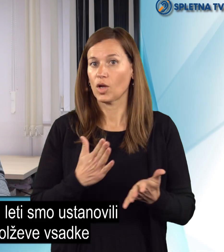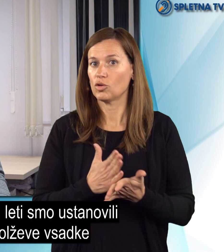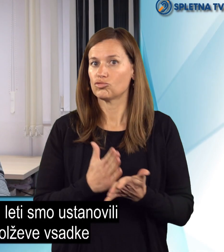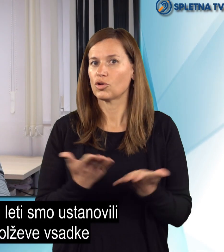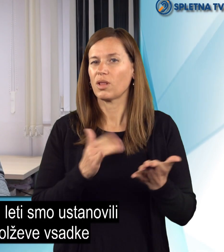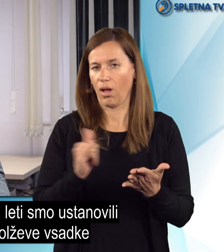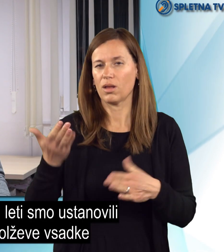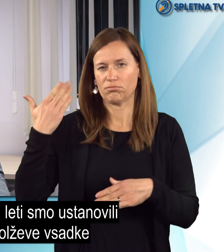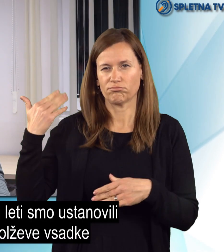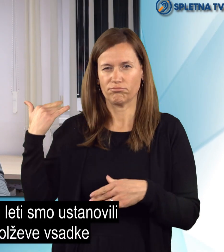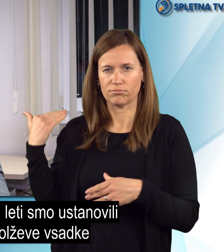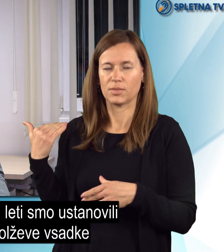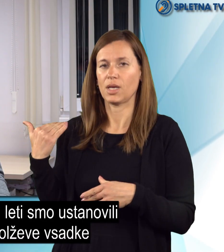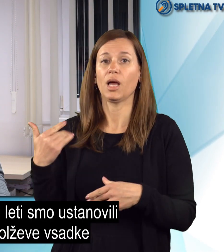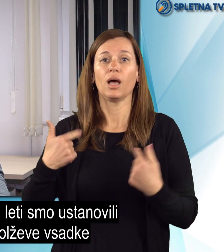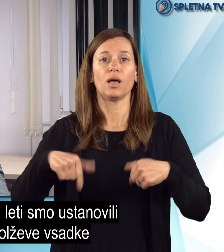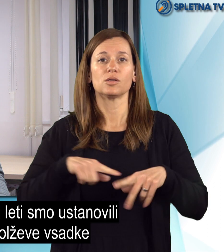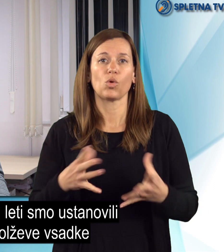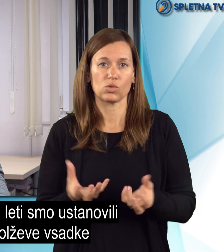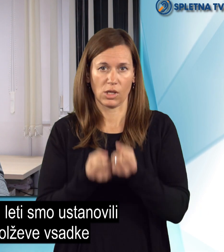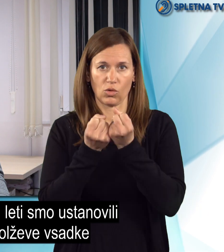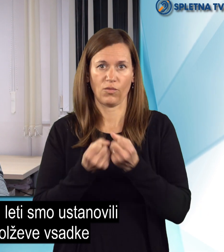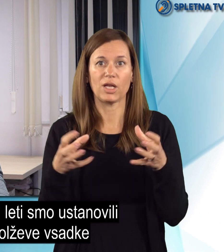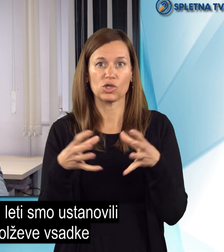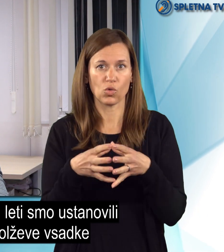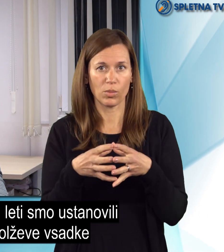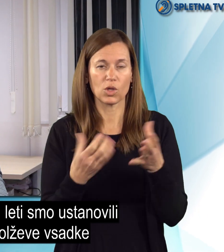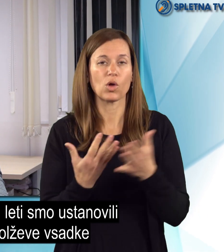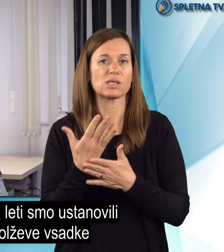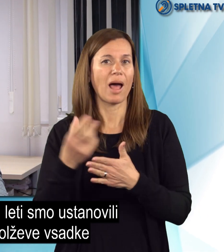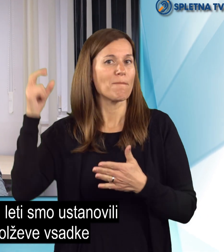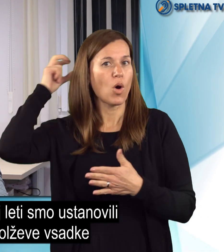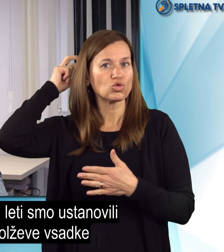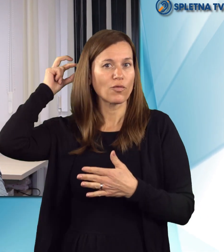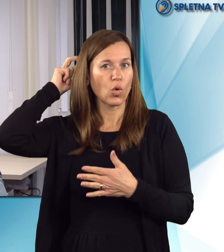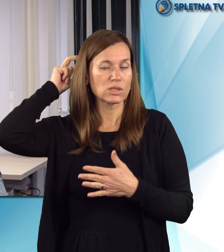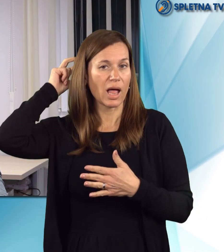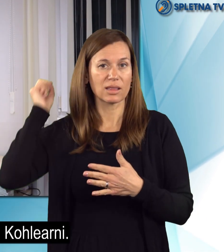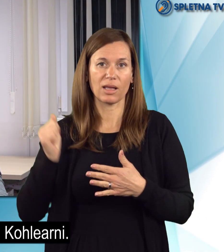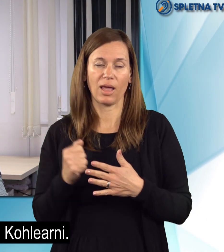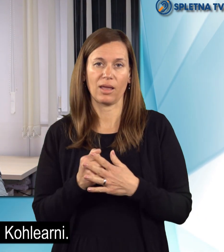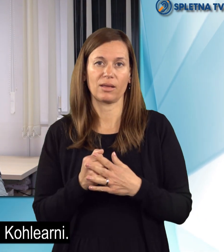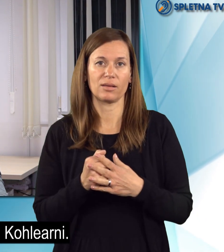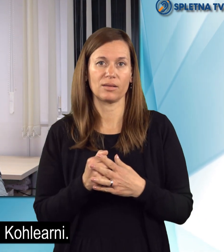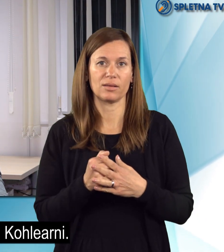Že kar nekaj let nazaj smo ustanovili skupino za polževe vsadke,